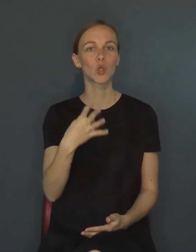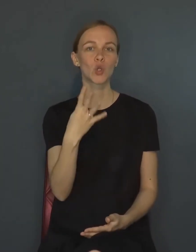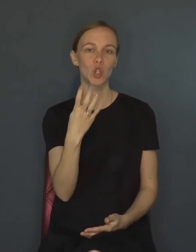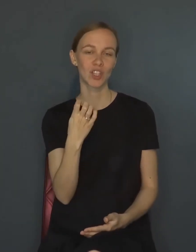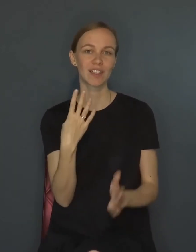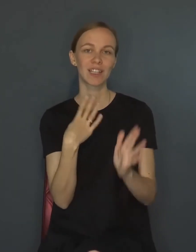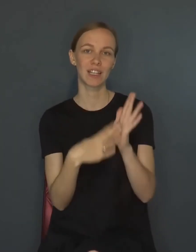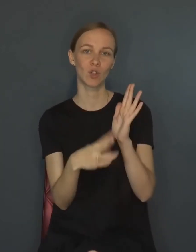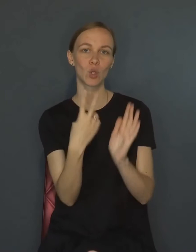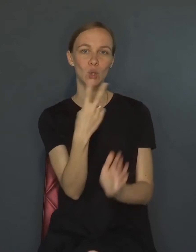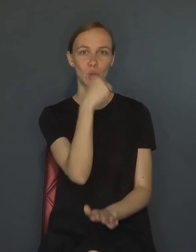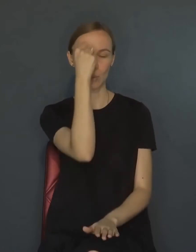1492 році.